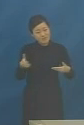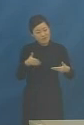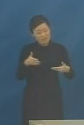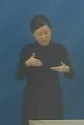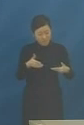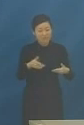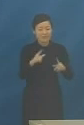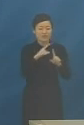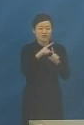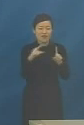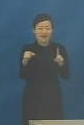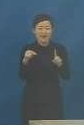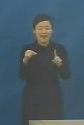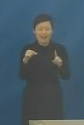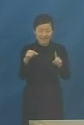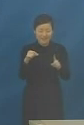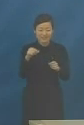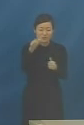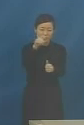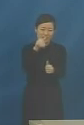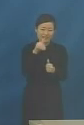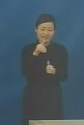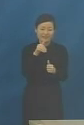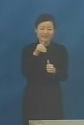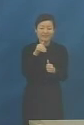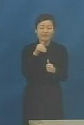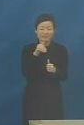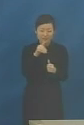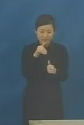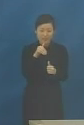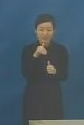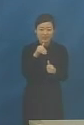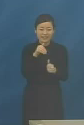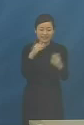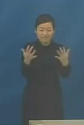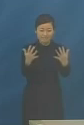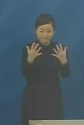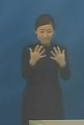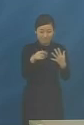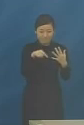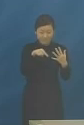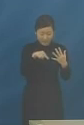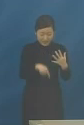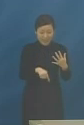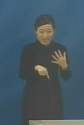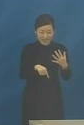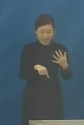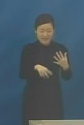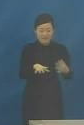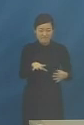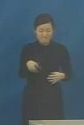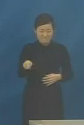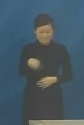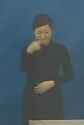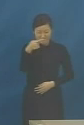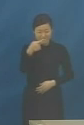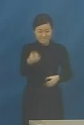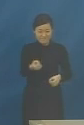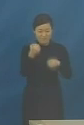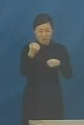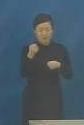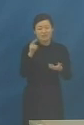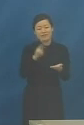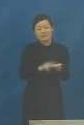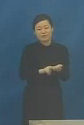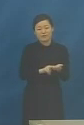させて頂き集まれた形でまグランプリを決めるこういうことで aあもしかしたら